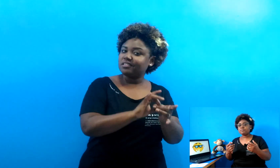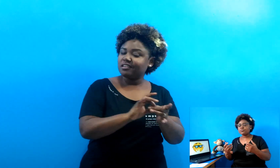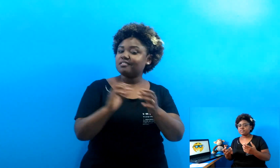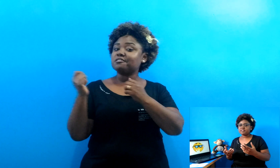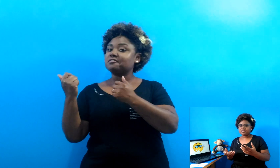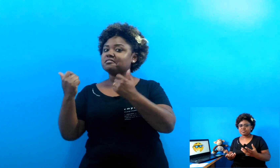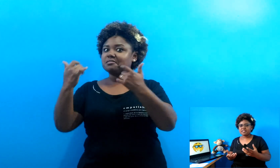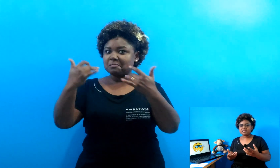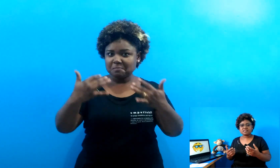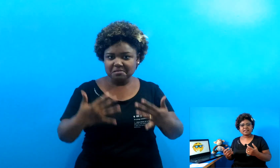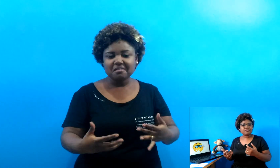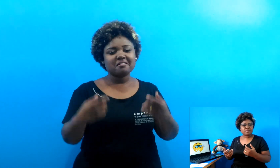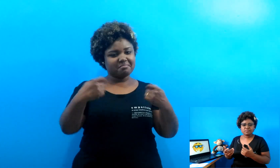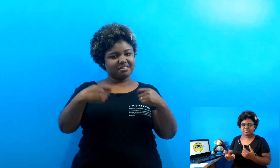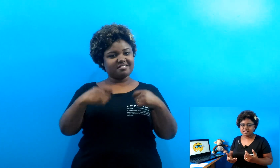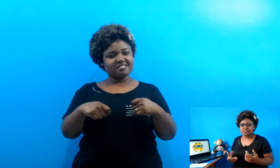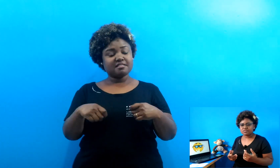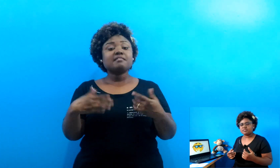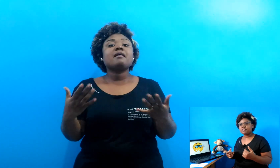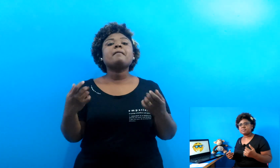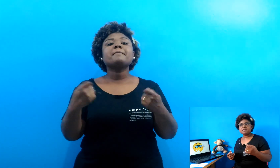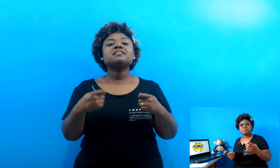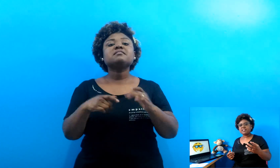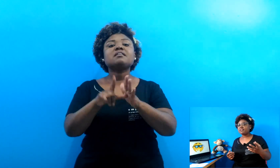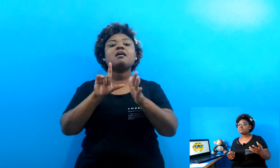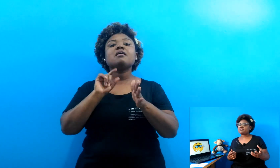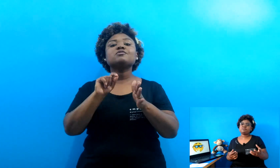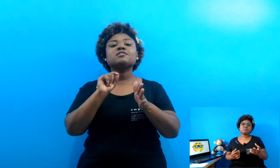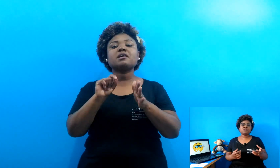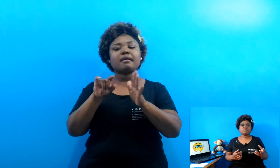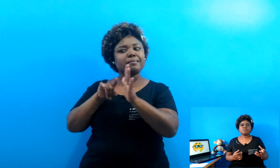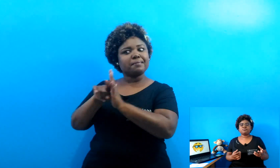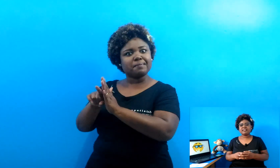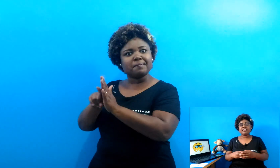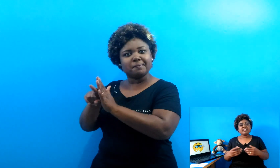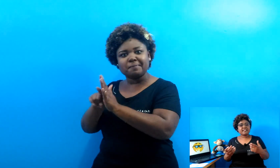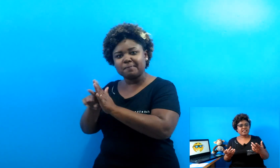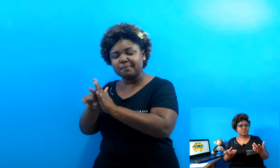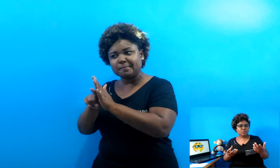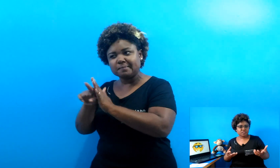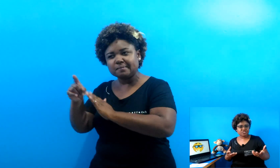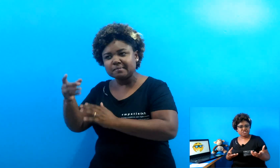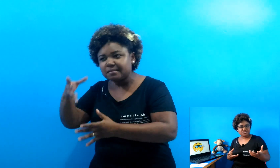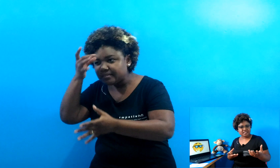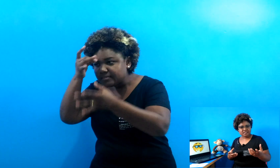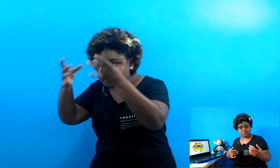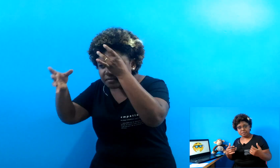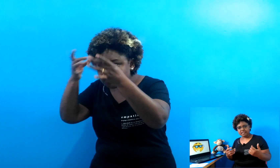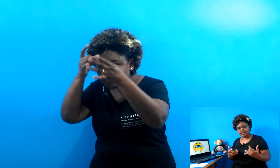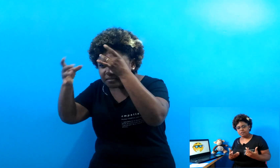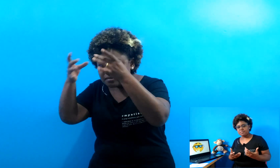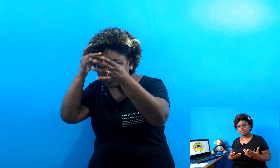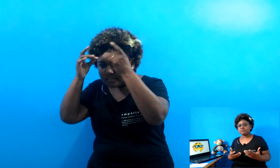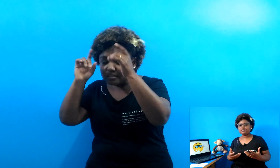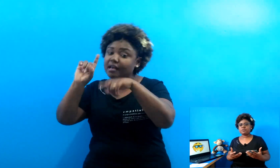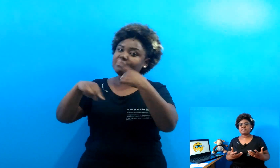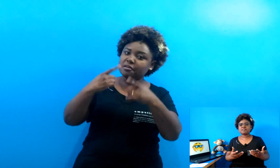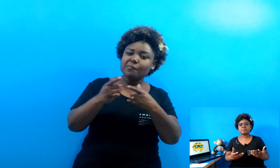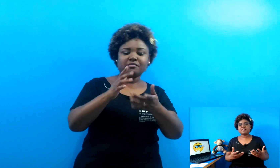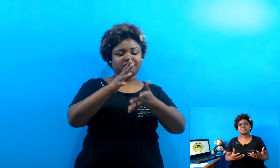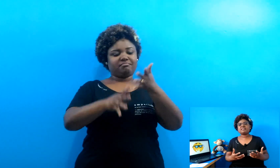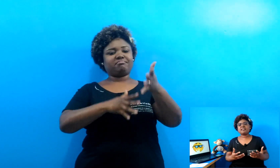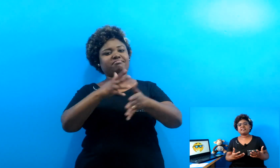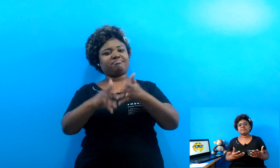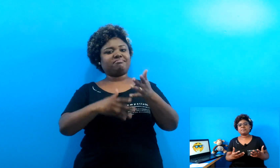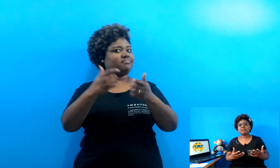precisa, muitas vezes, dar um contexto, dar uma explicação do assunto. E aí, quando a gente tem que explicar uma